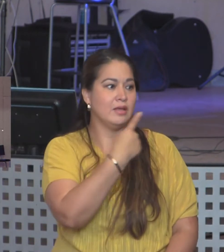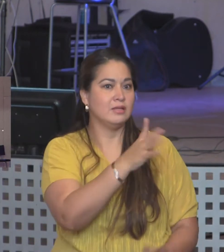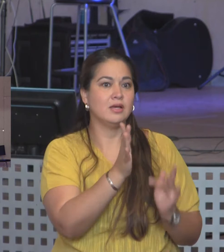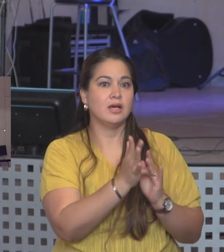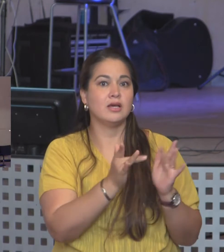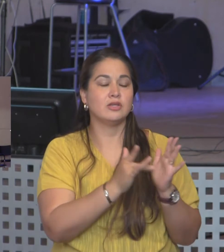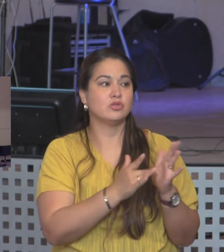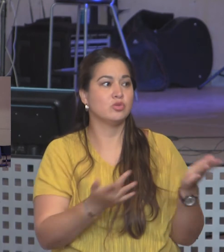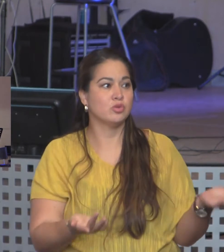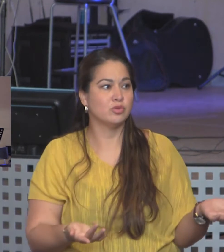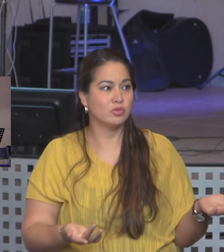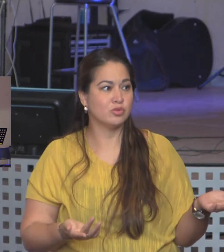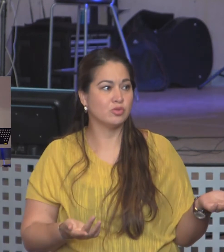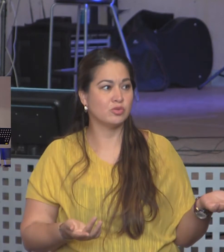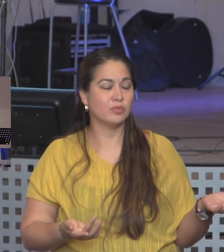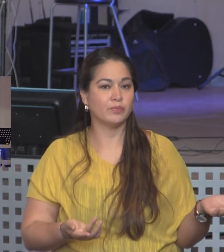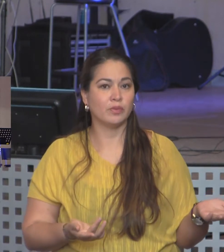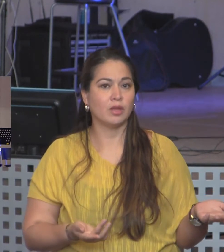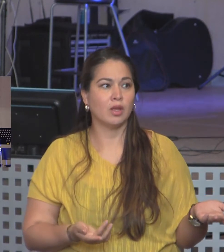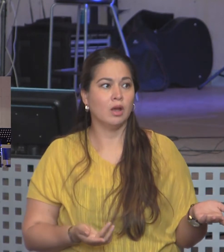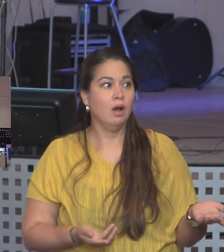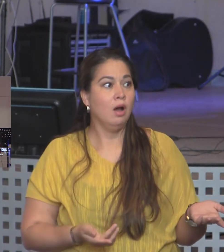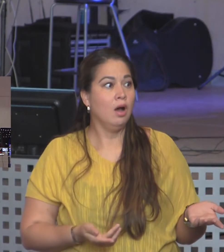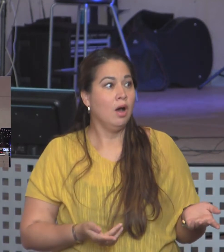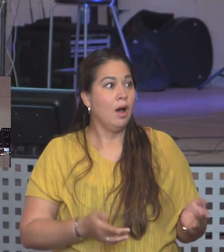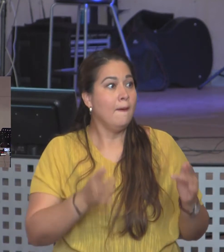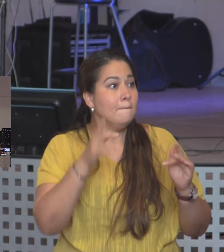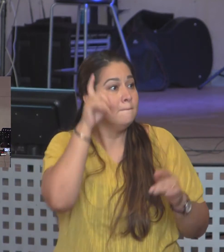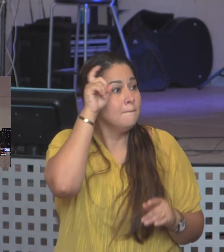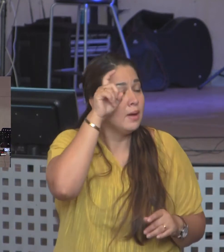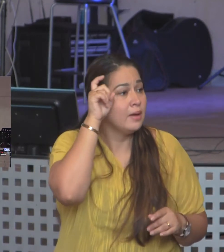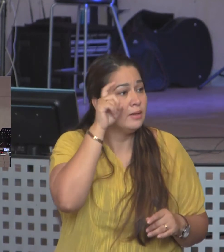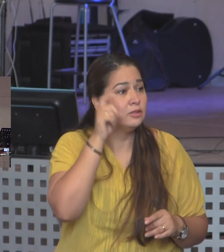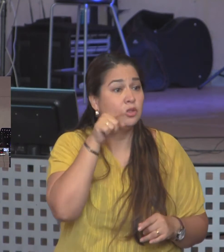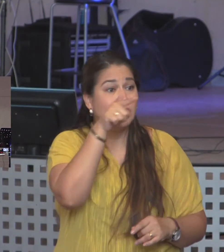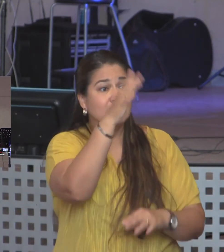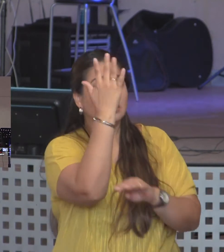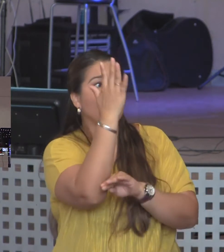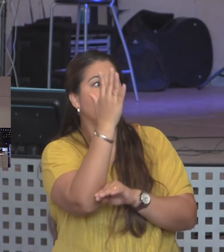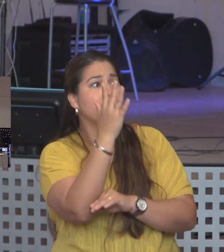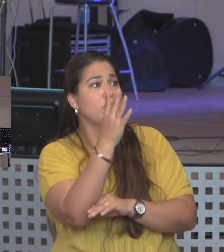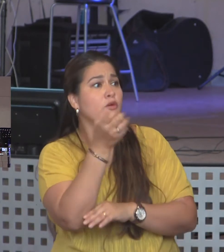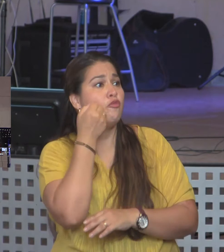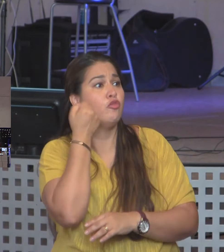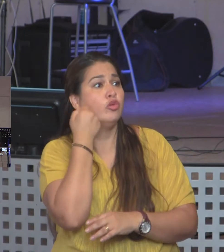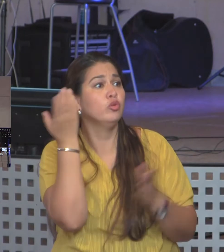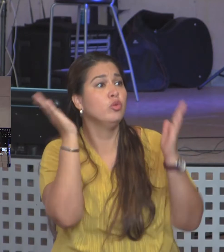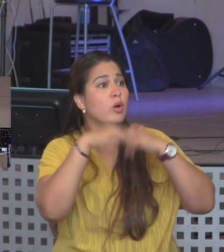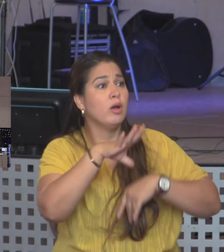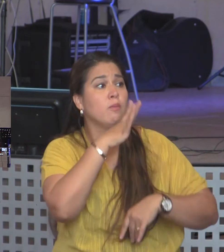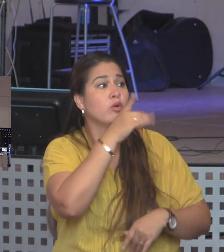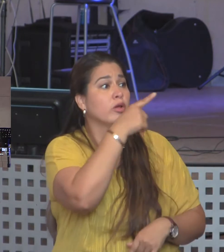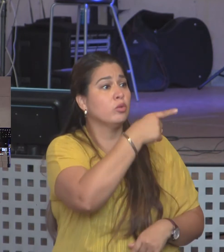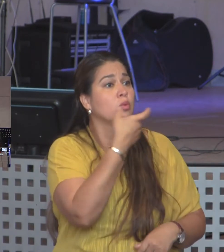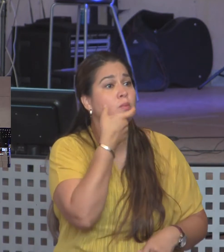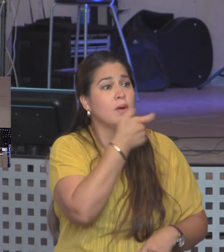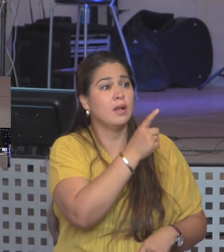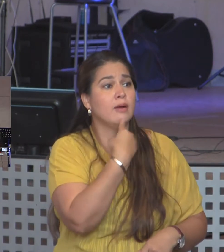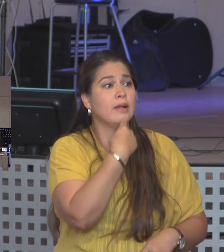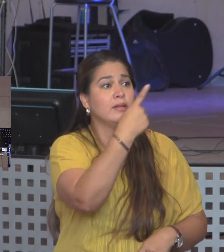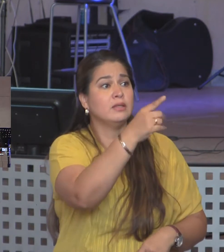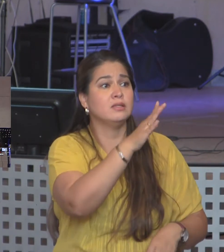decirle y animarles a ellos también a hacer estas cosas que estoy diciendo, a cruzar por el mar,